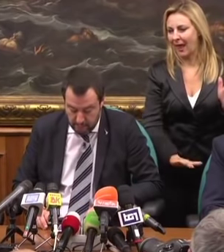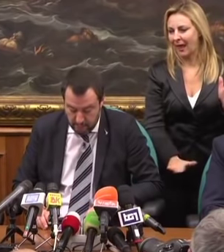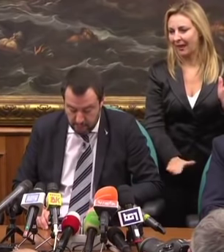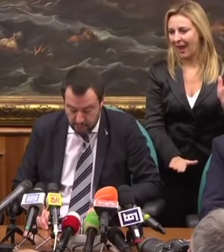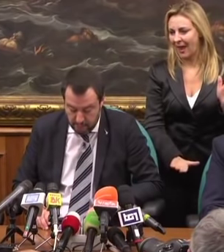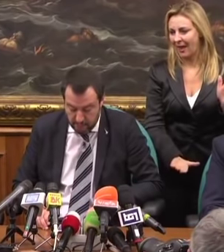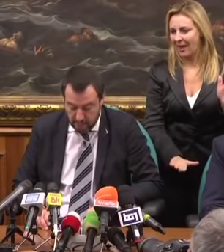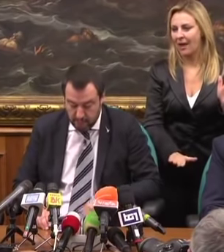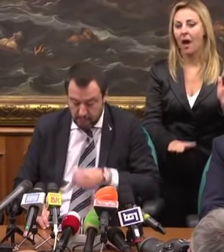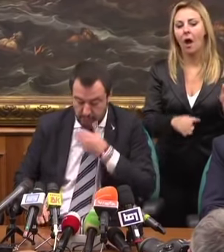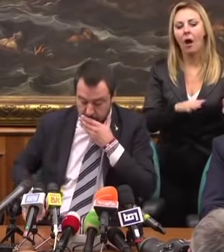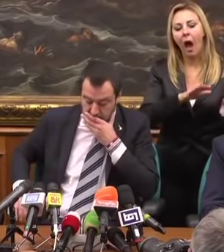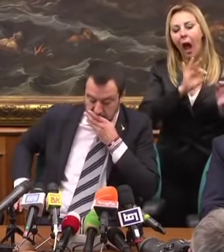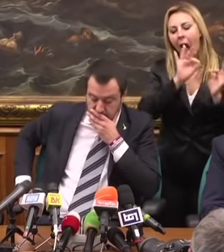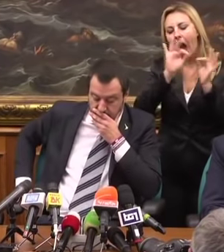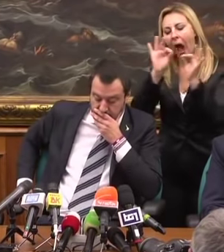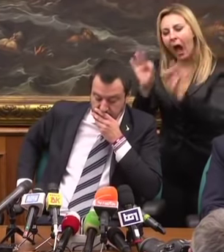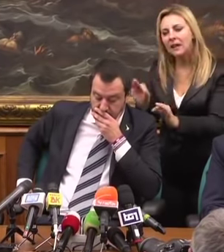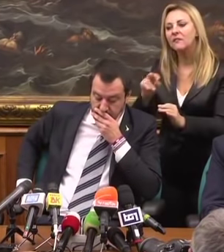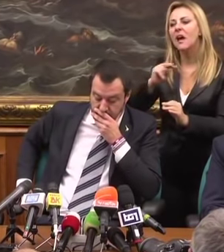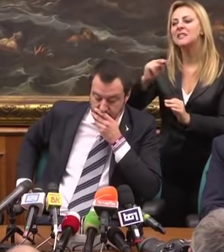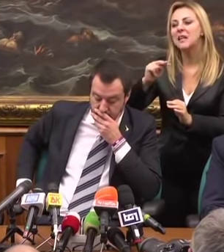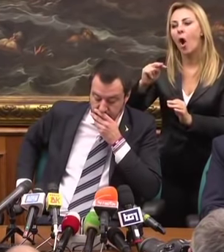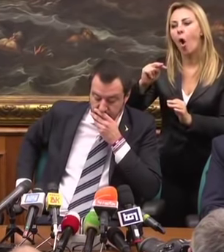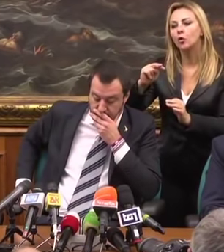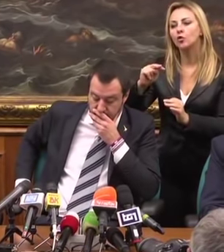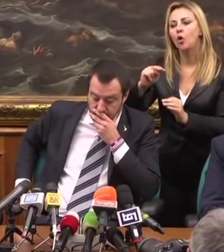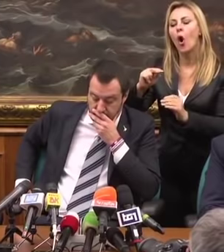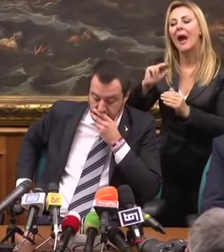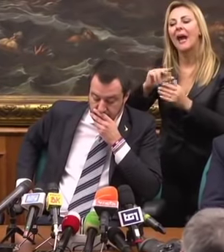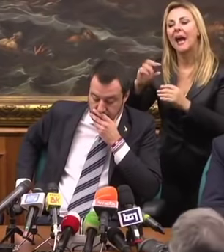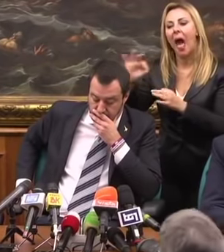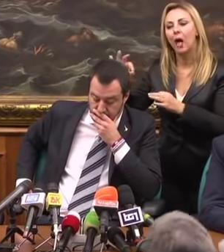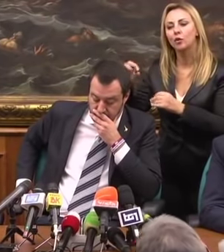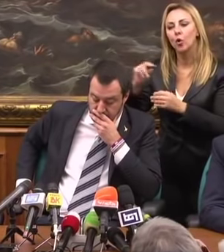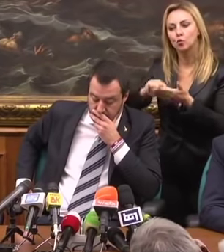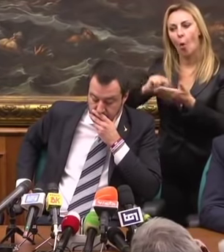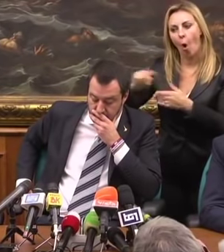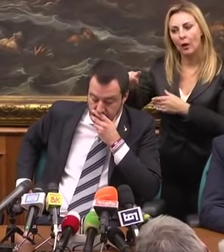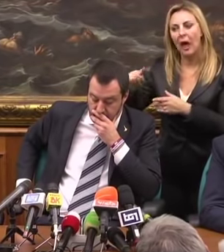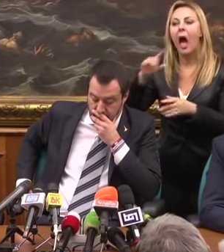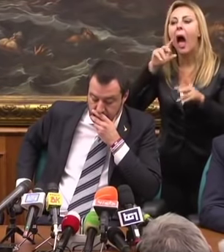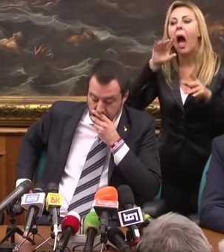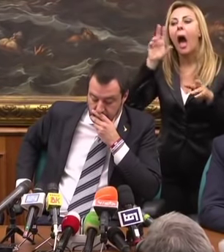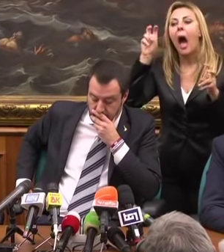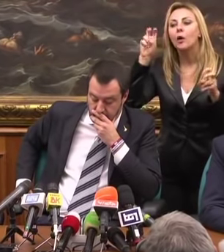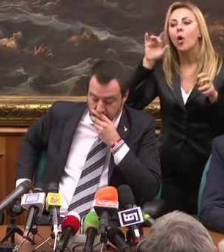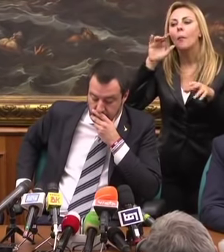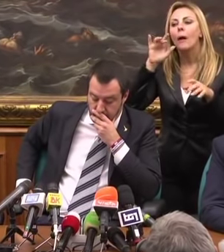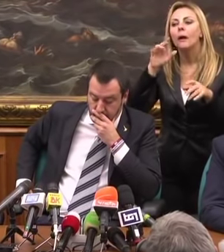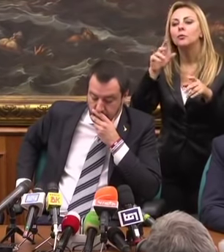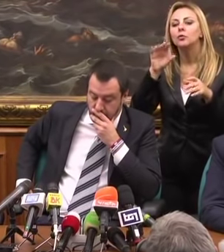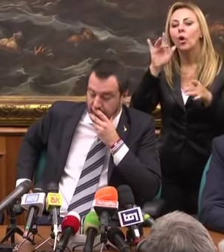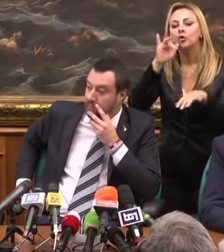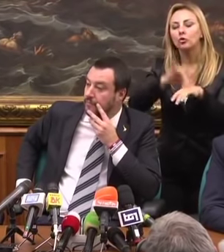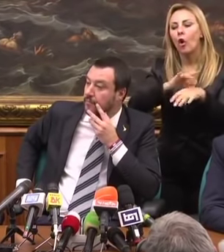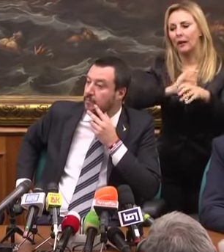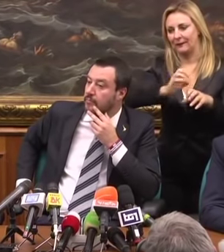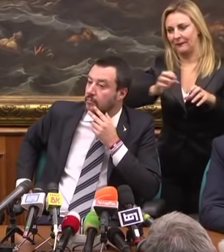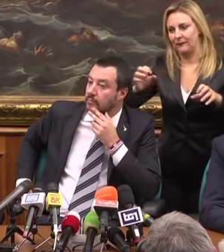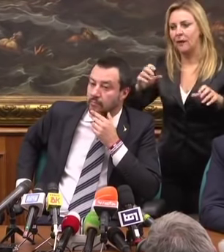alla conclusione del percorso della scuola secondaria di secondo grado, ma toccheranno diversi temi, parlare di